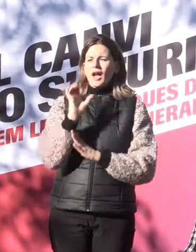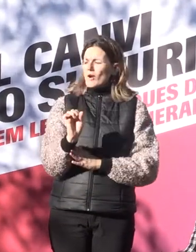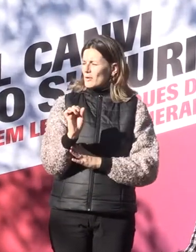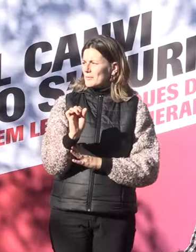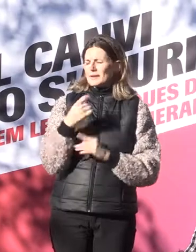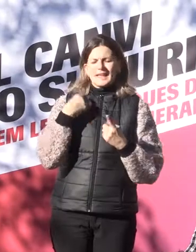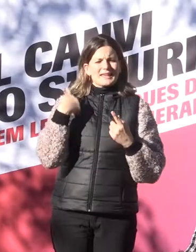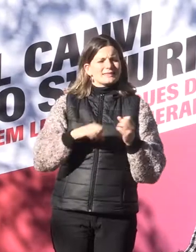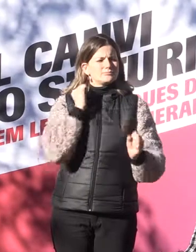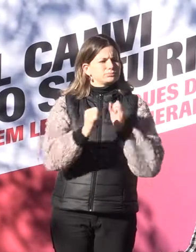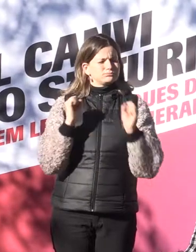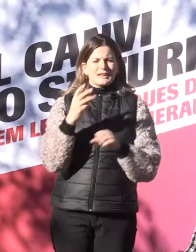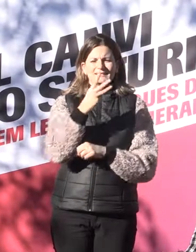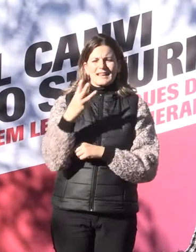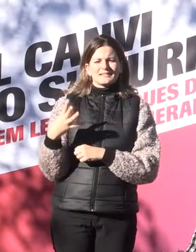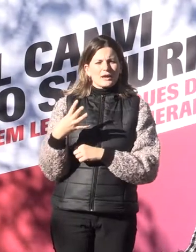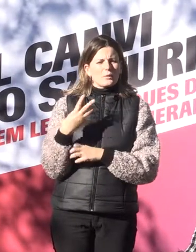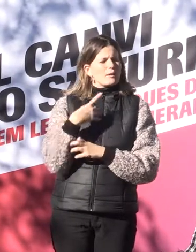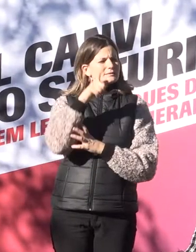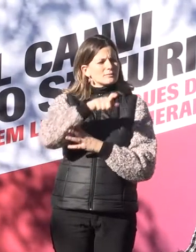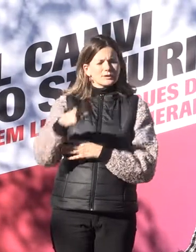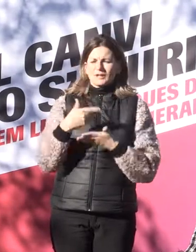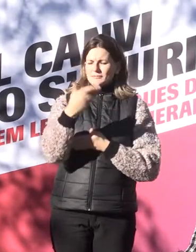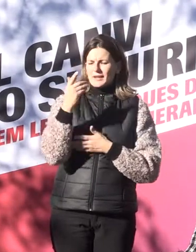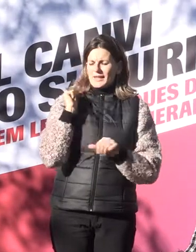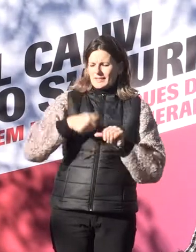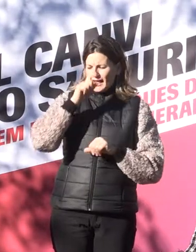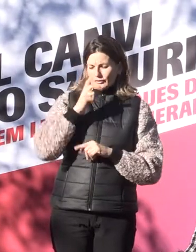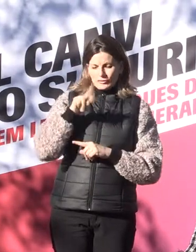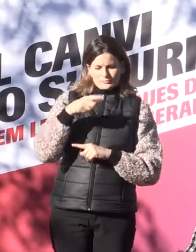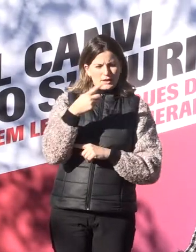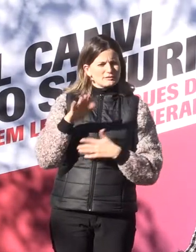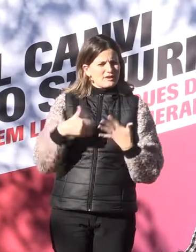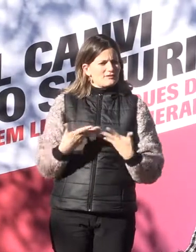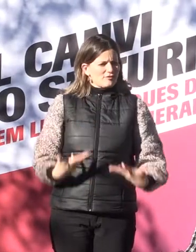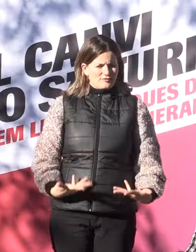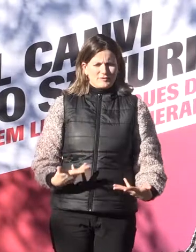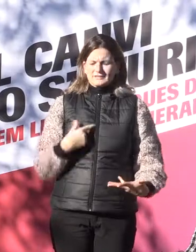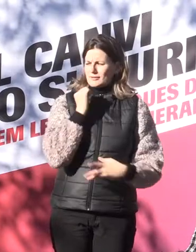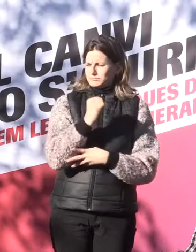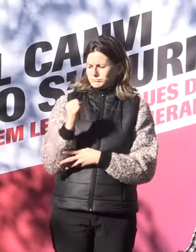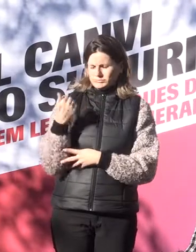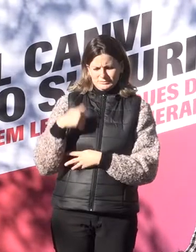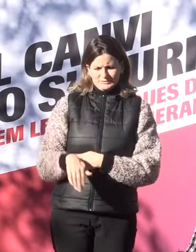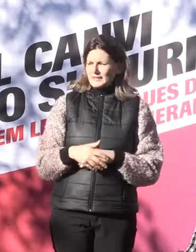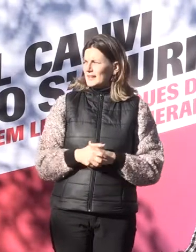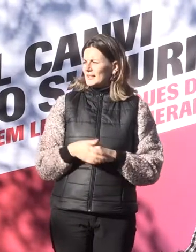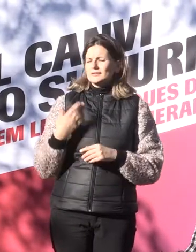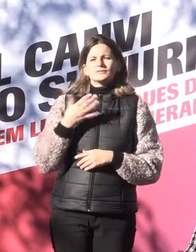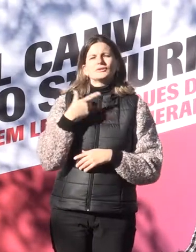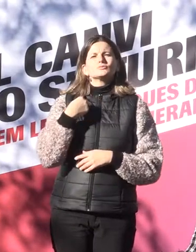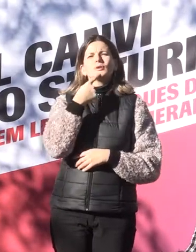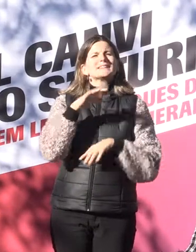asesinado a 34 periodistas de 2011 acá a la fecha creo que no se le puede llamar